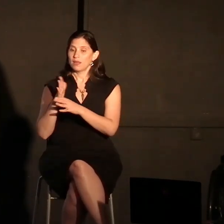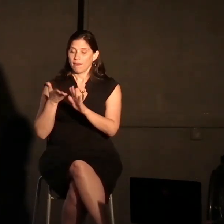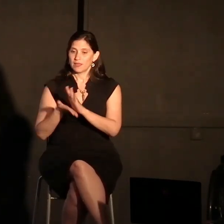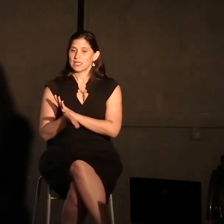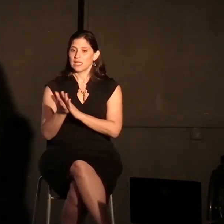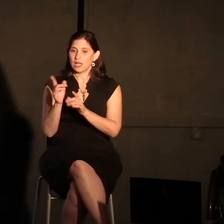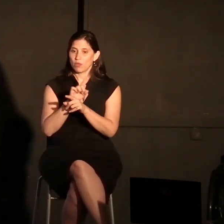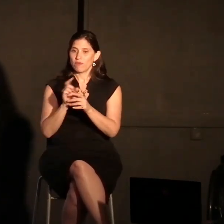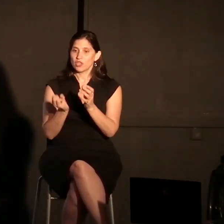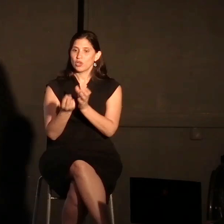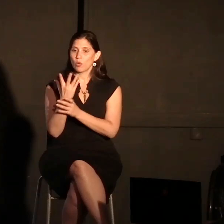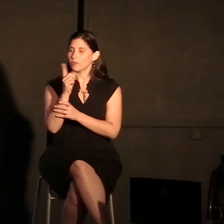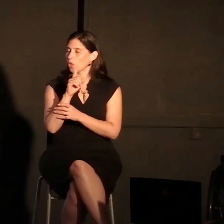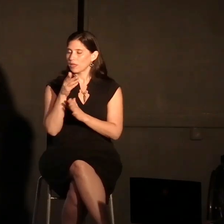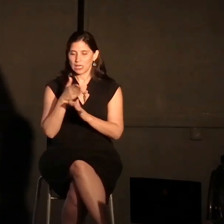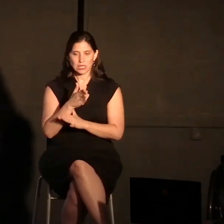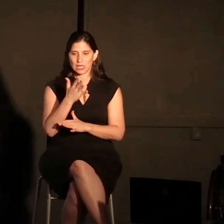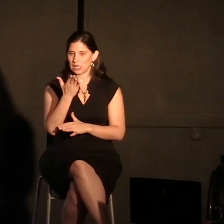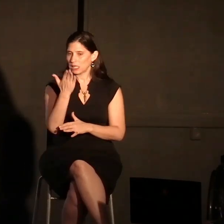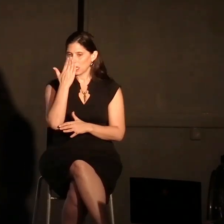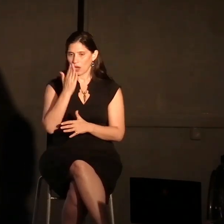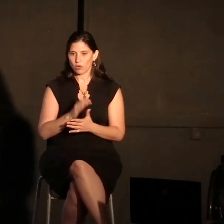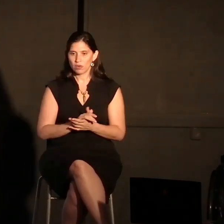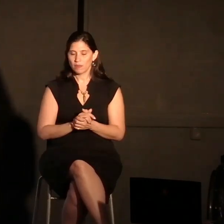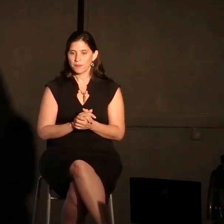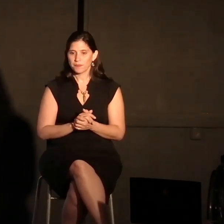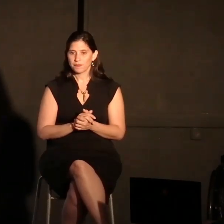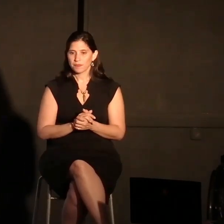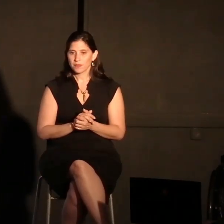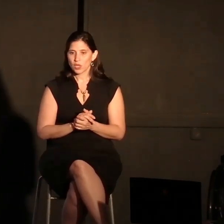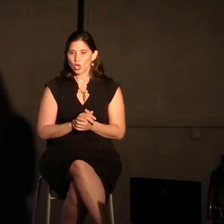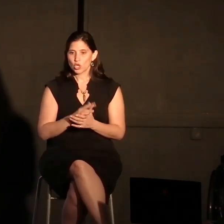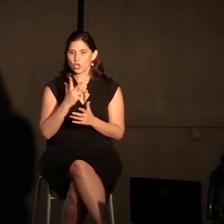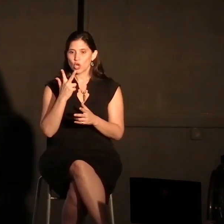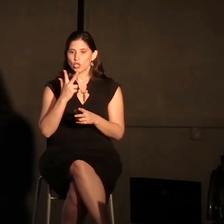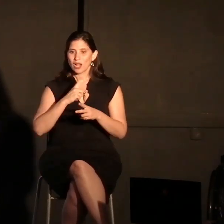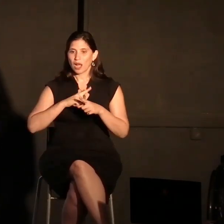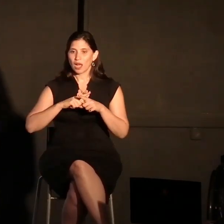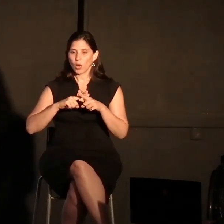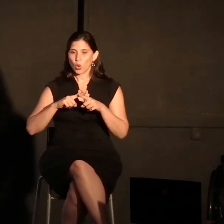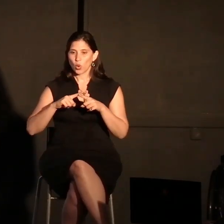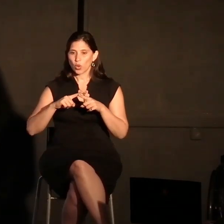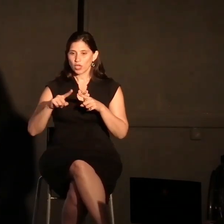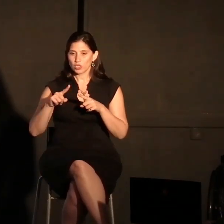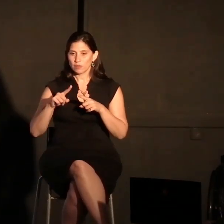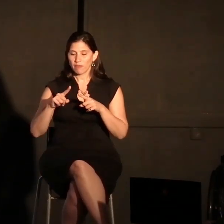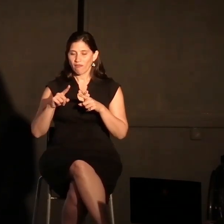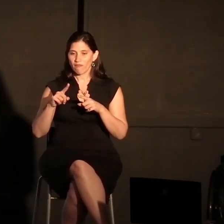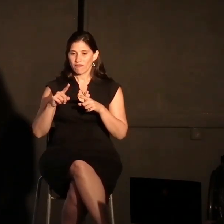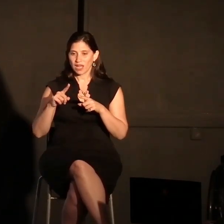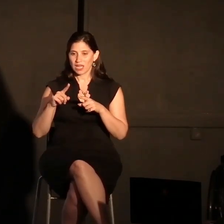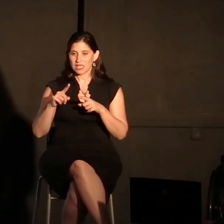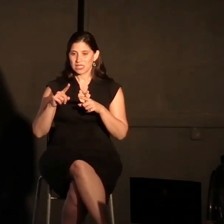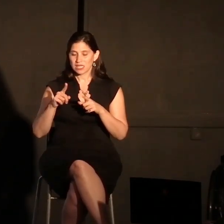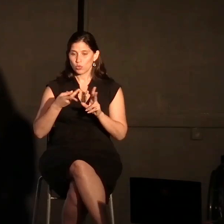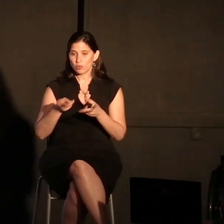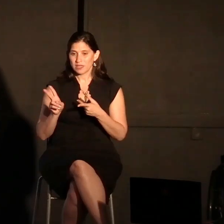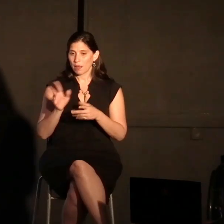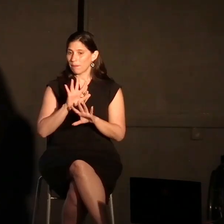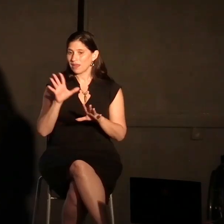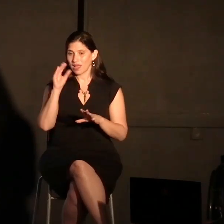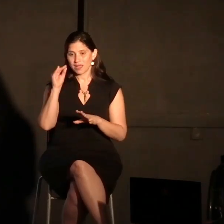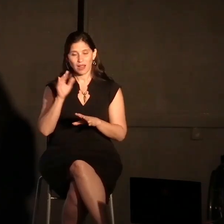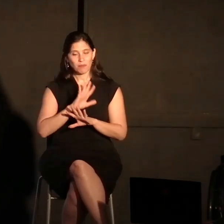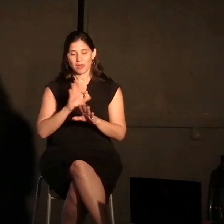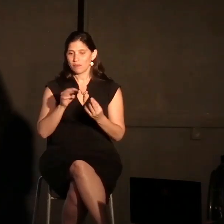שיקום שאני לא נכנסת לדיכאון שלושה וחצי חודשים השפתי בלי הילד שלי